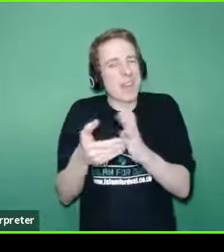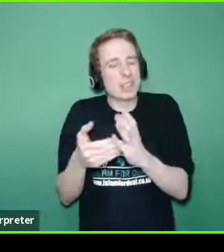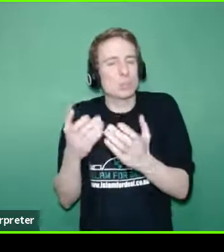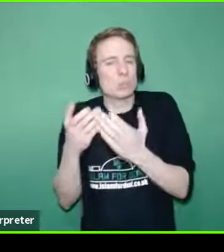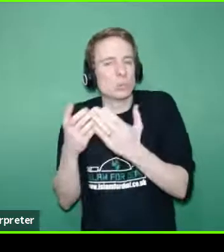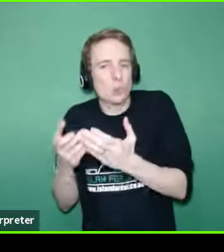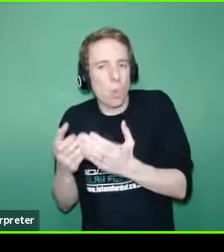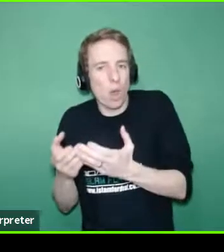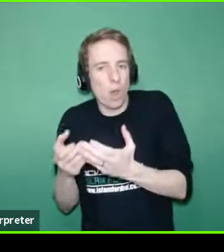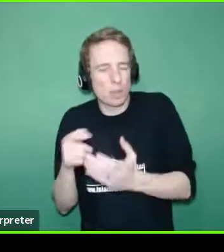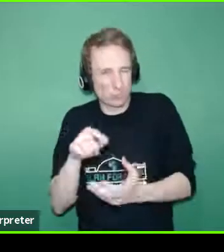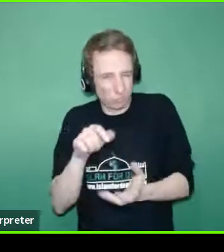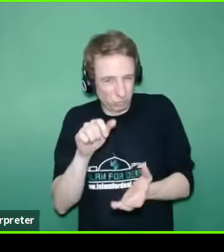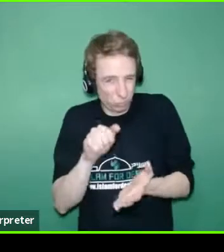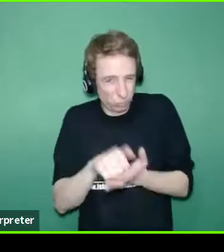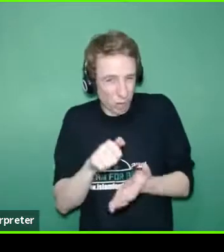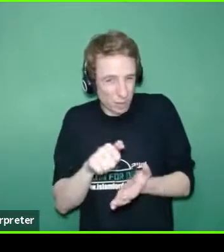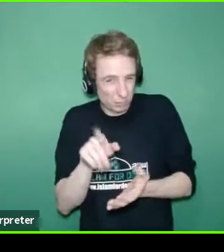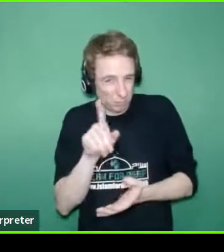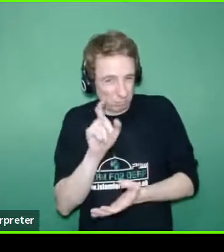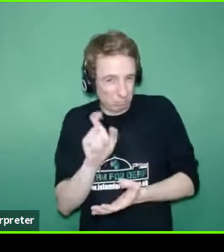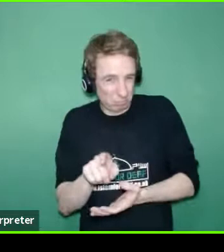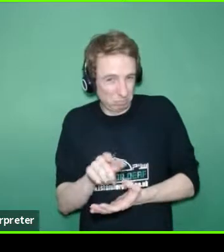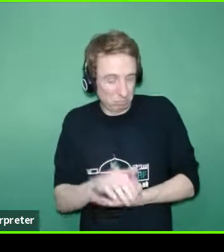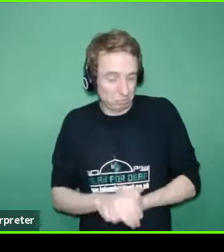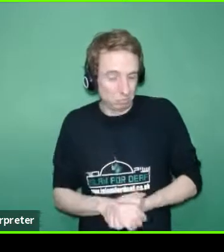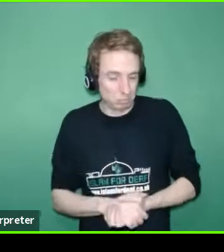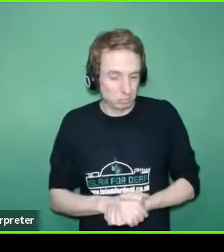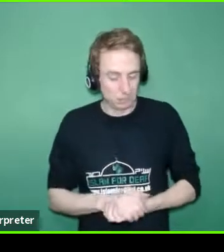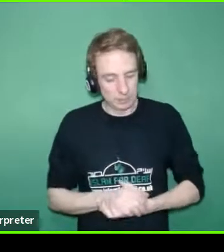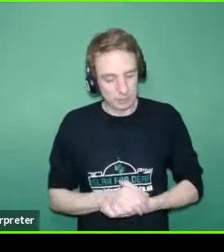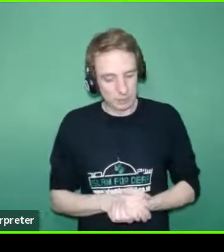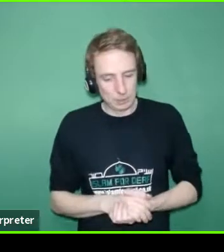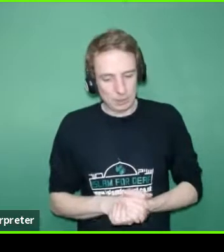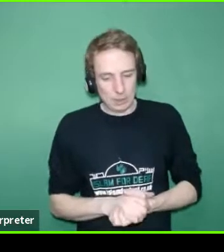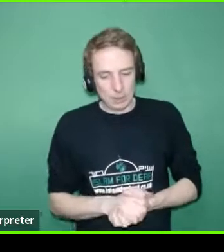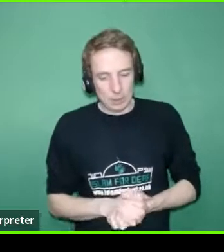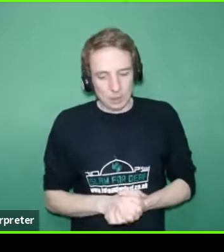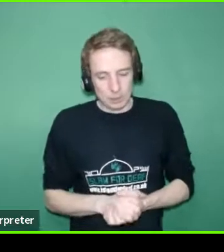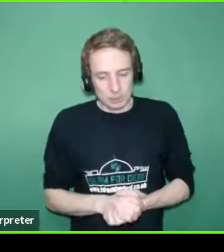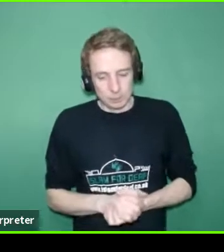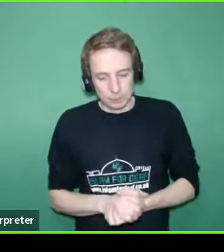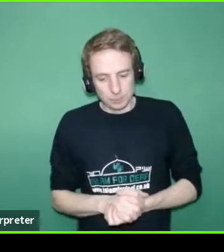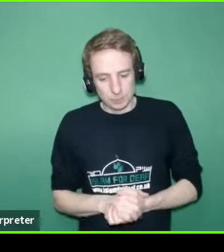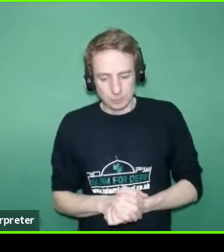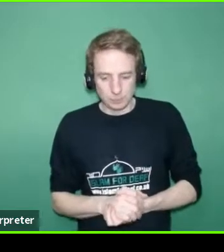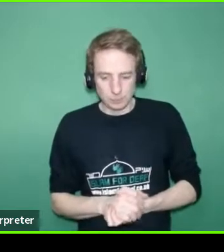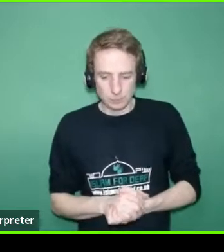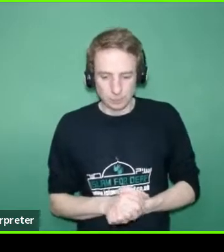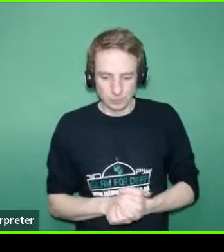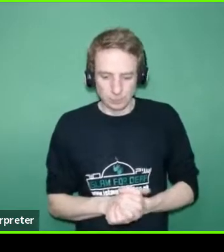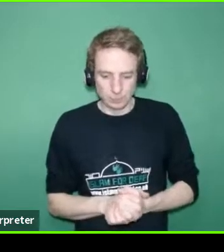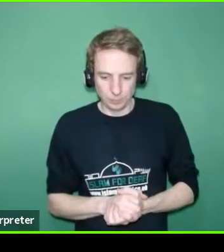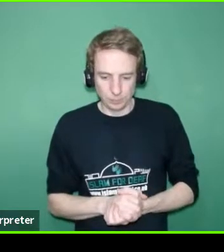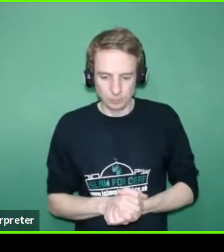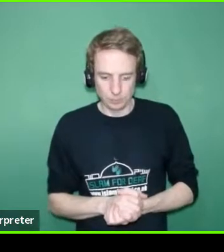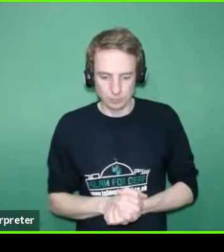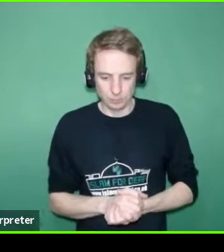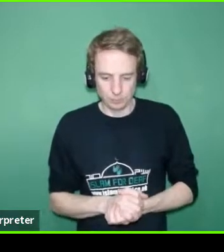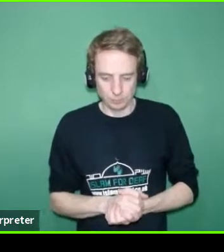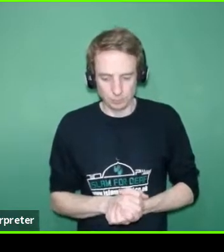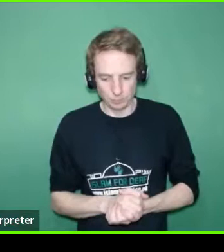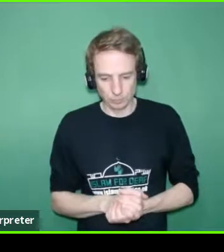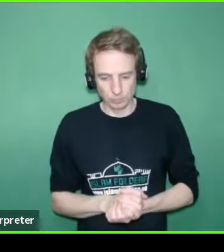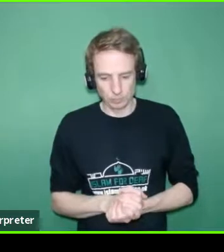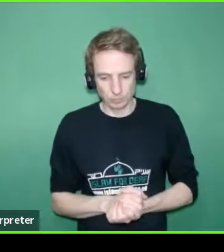حكم زيادة إنك لا تخلف الميعاد بعد دعاء الأذان؟ بارك الله فيكم.